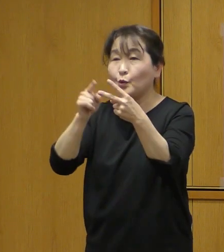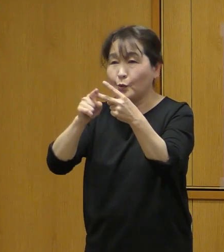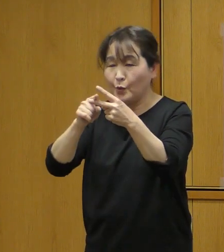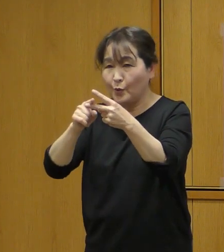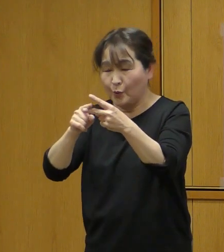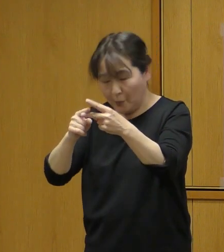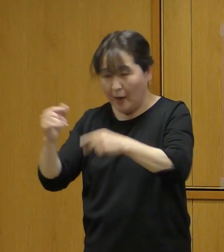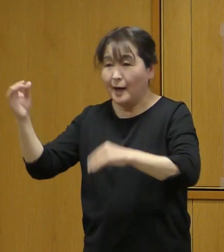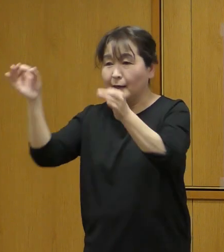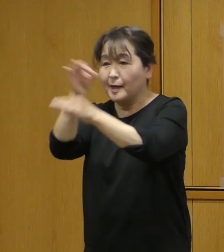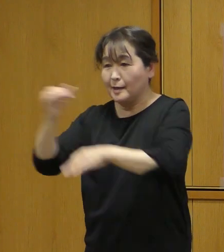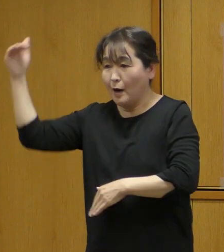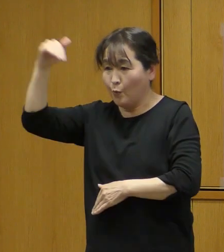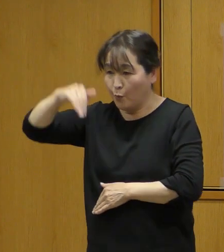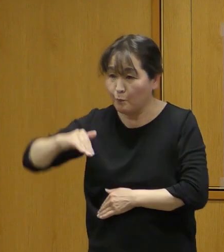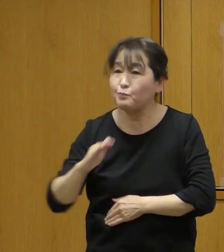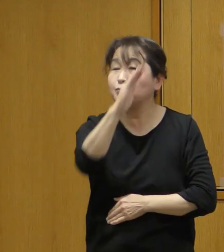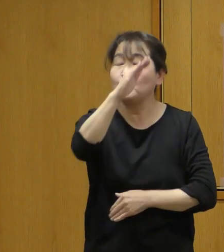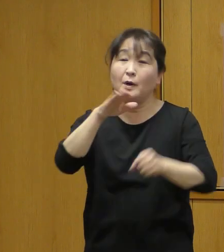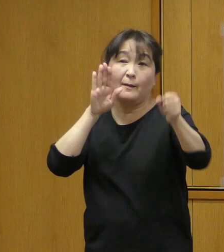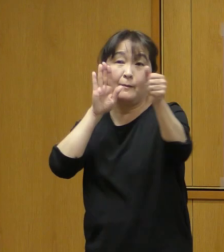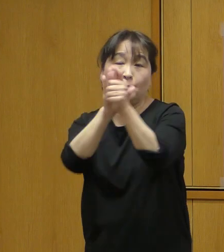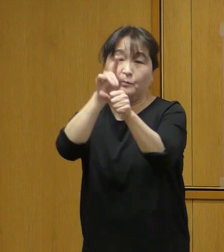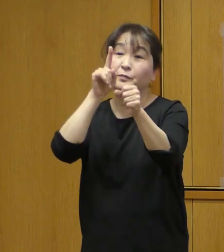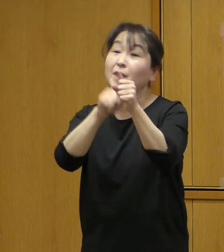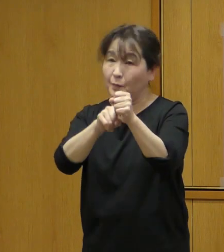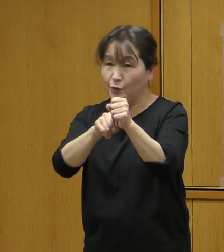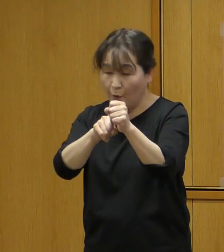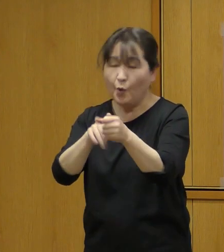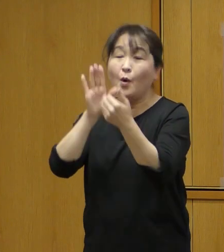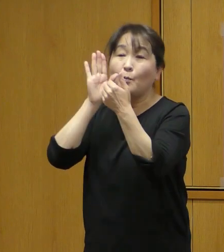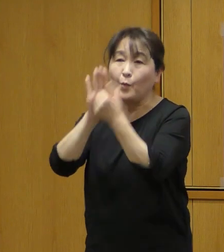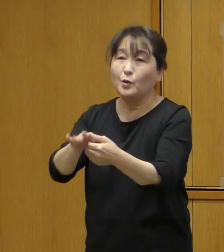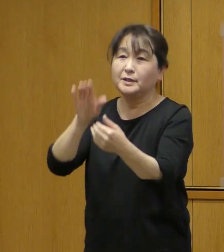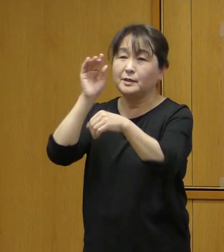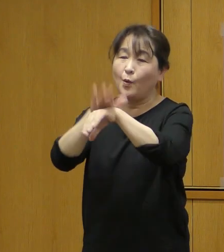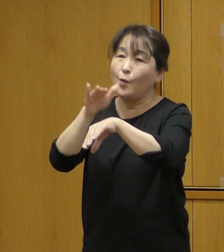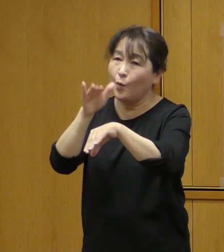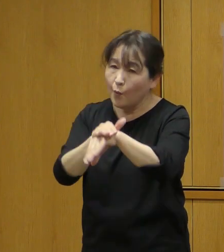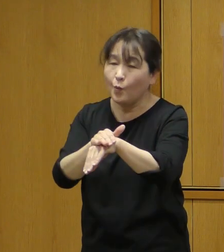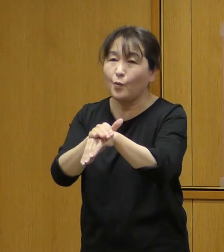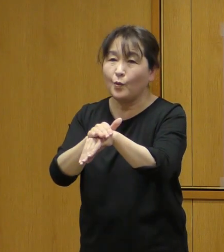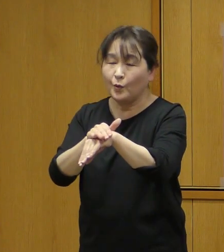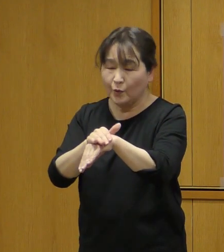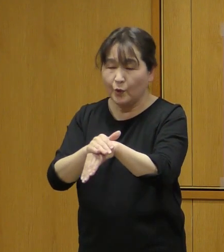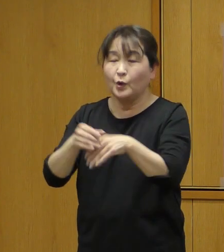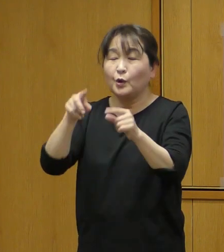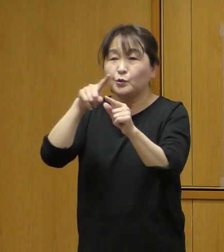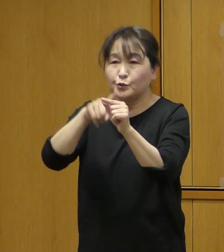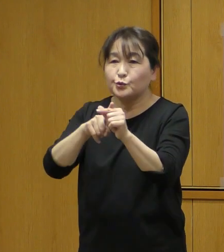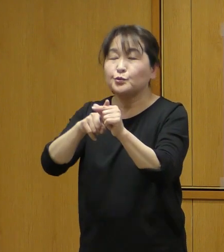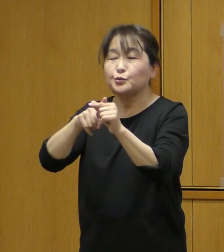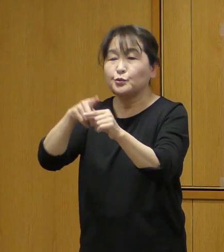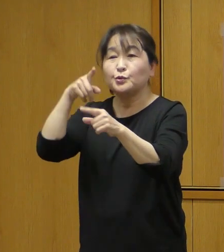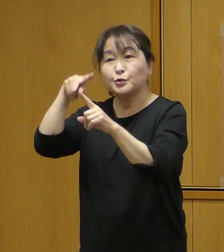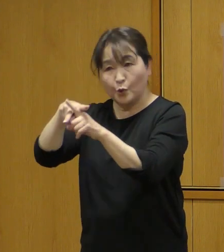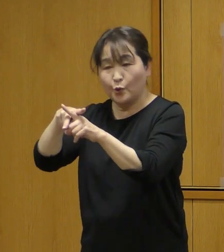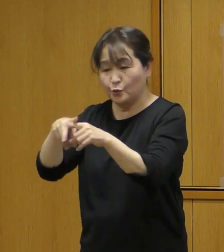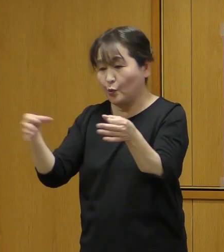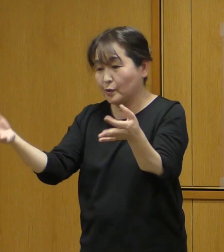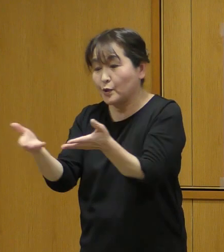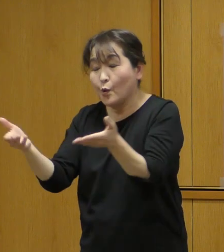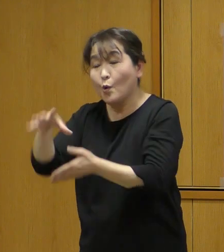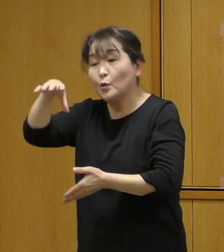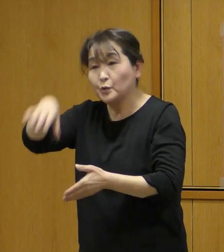フェーズに応じて感染拡大防止策や中小小規模事業者等への支